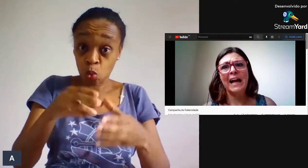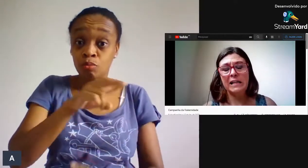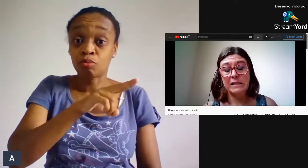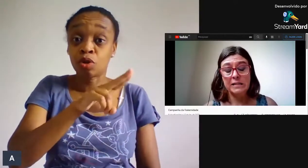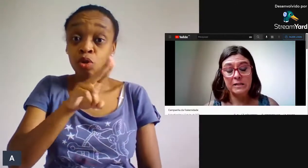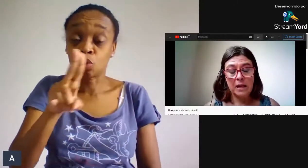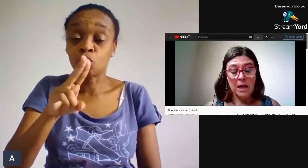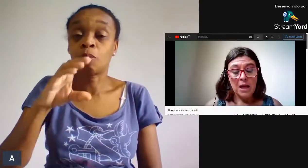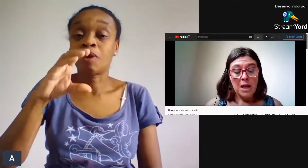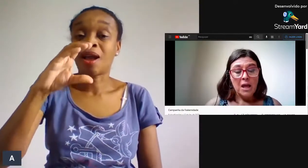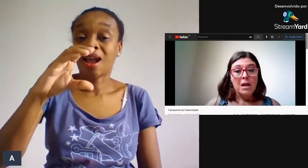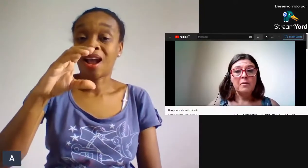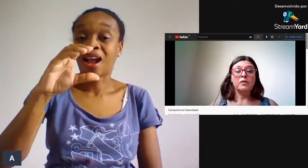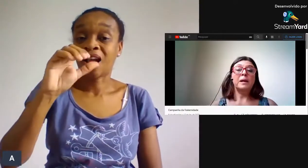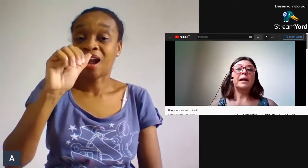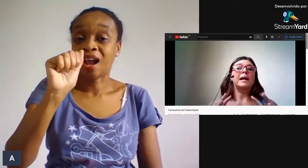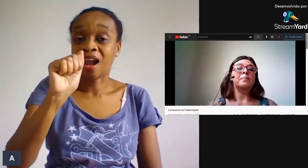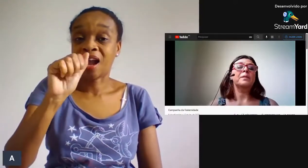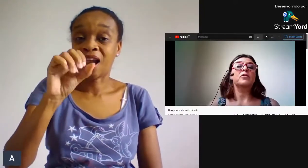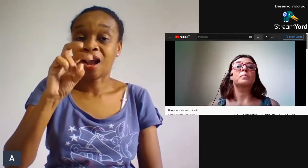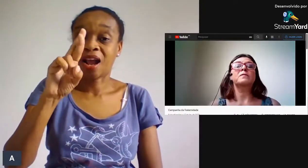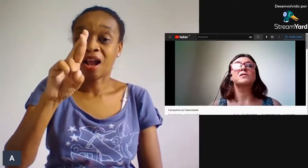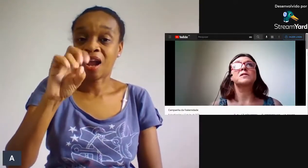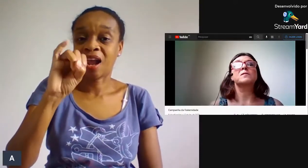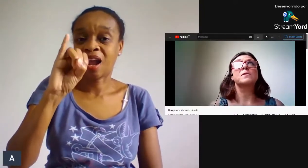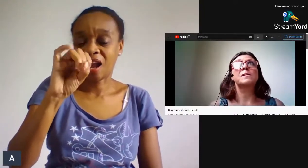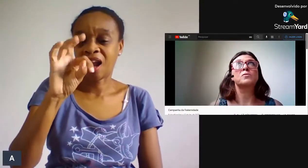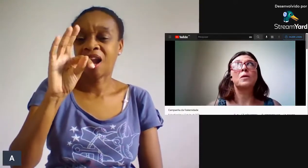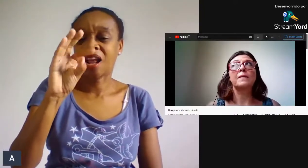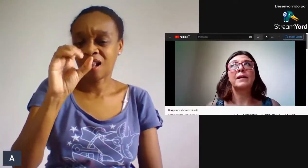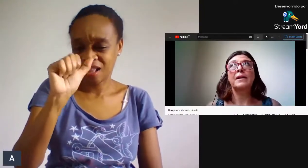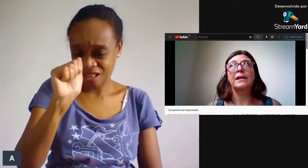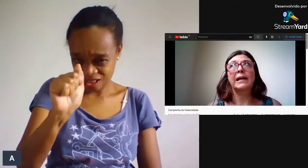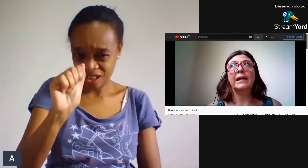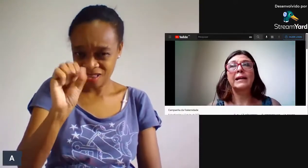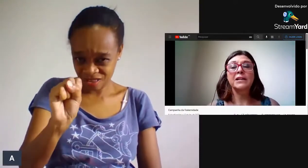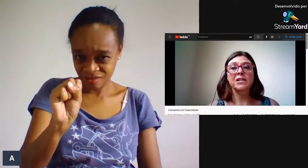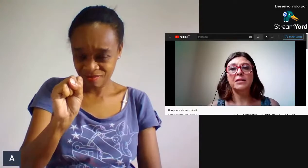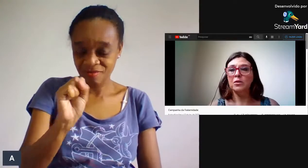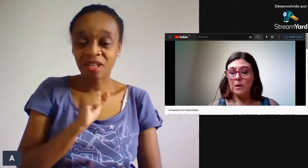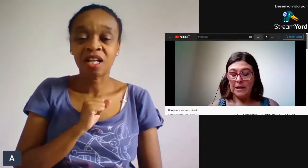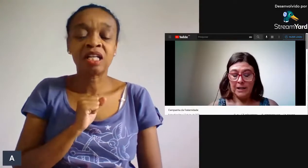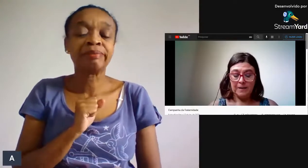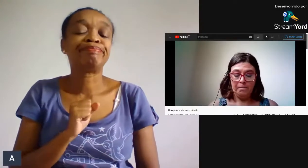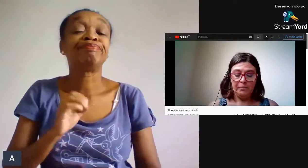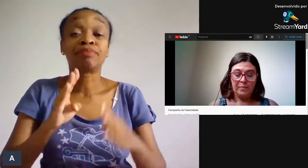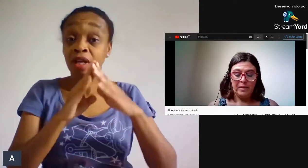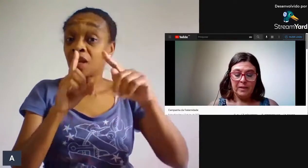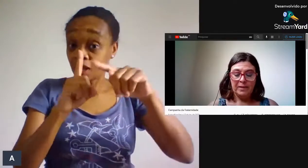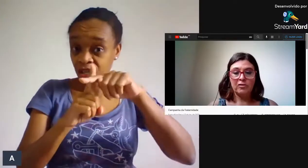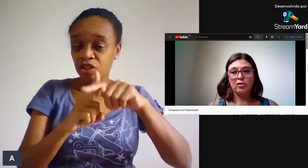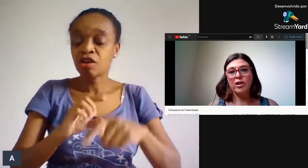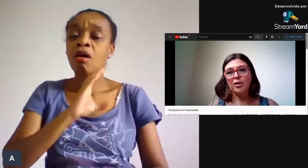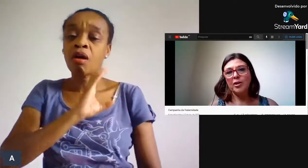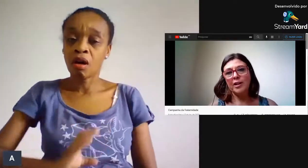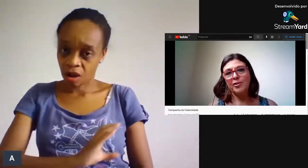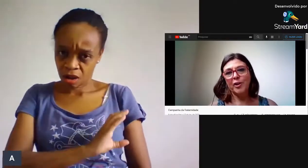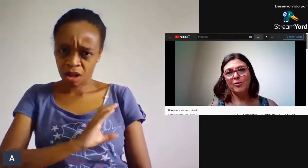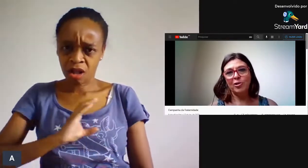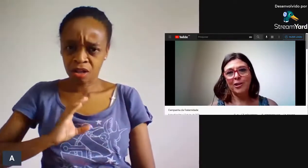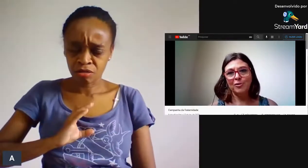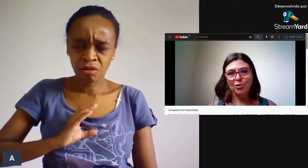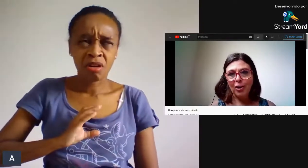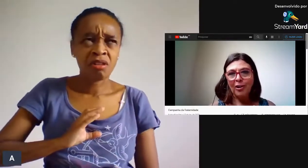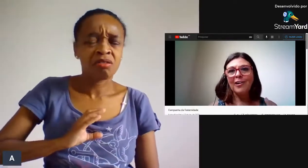da Caritas. Vou explicar rapidamente para vocês. Olha só, a Igreja Católica, tem gente que acha que a